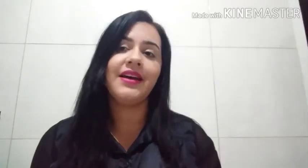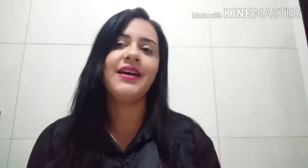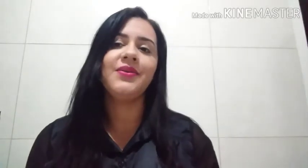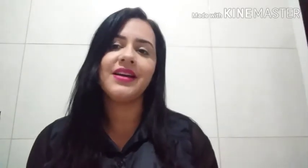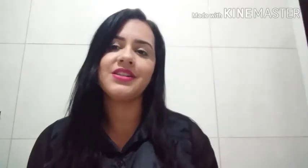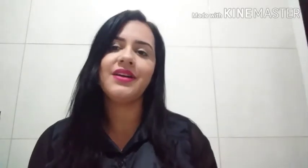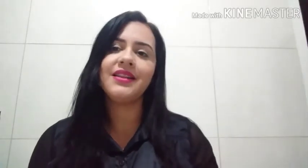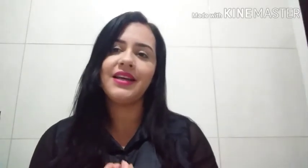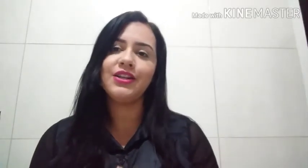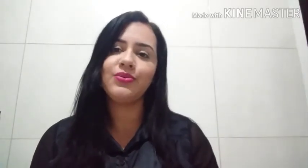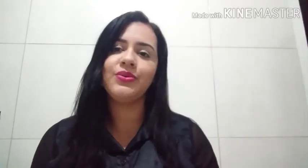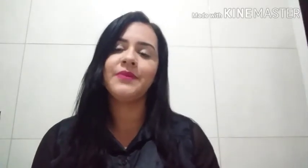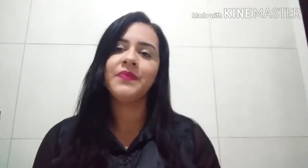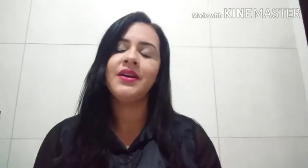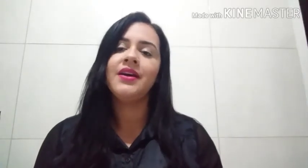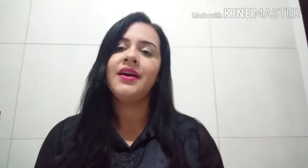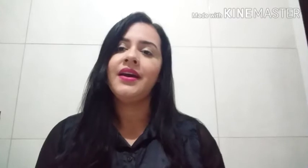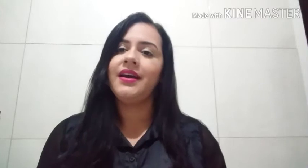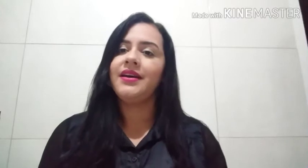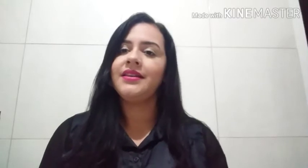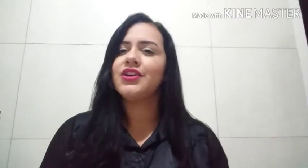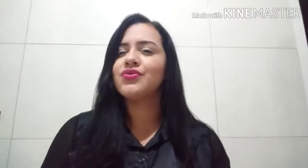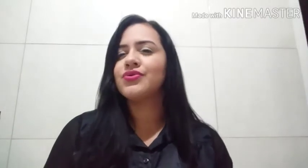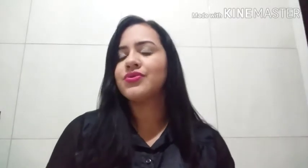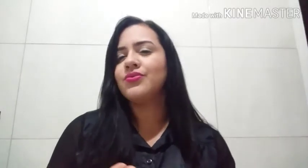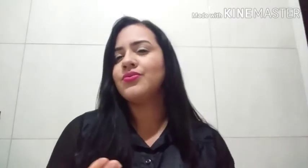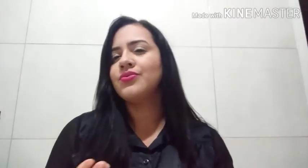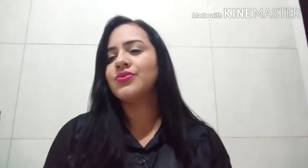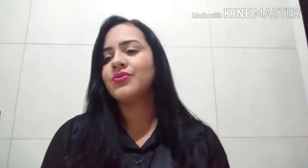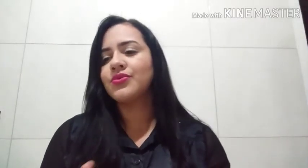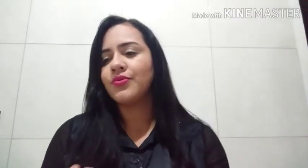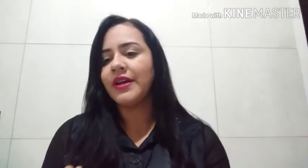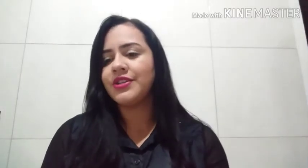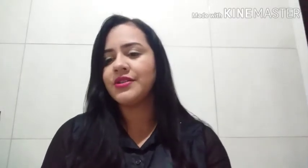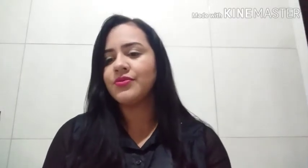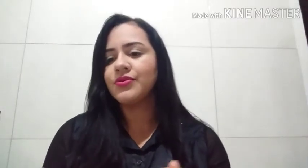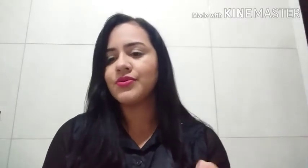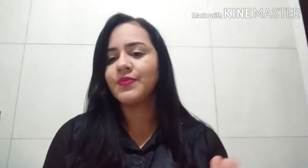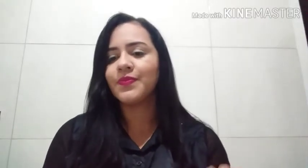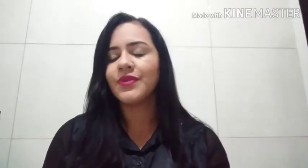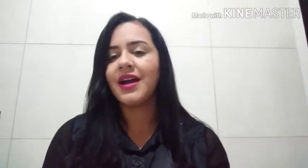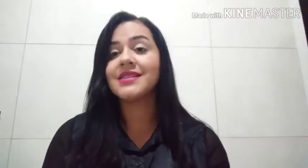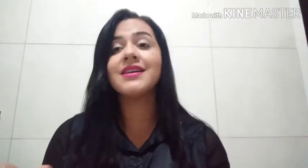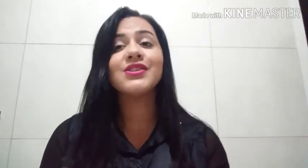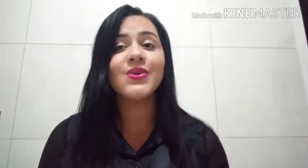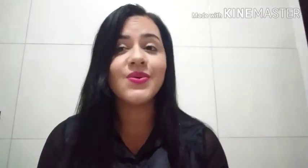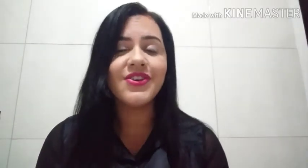ofertado a questão da literatura. Desde como é que diz, as canções